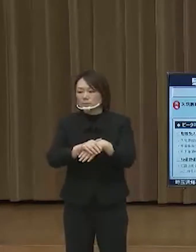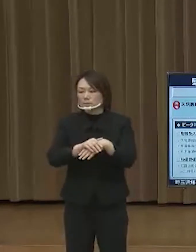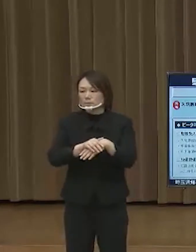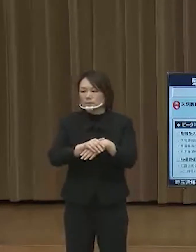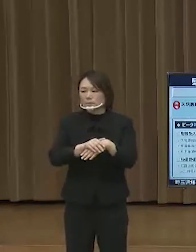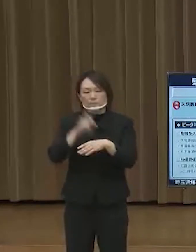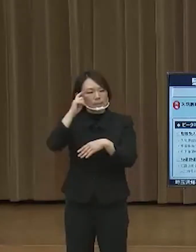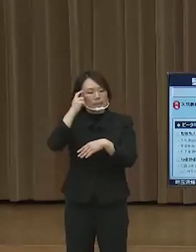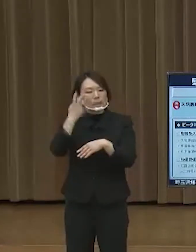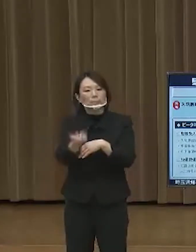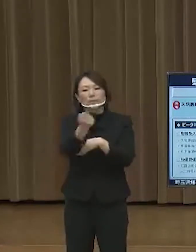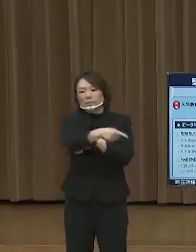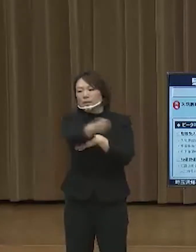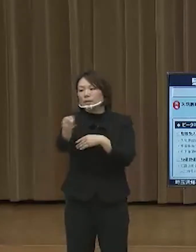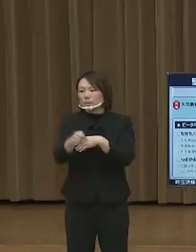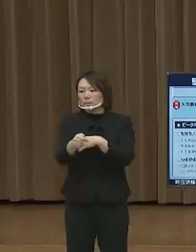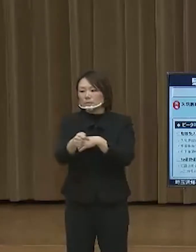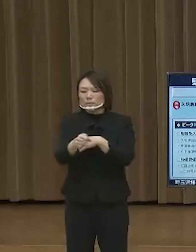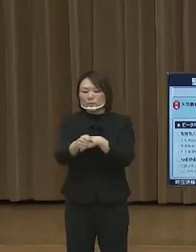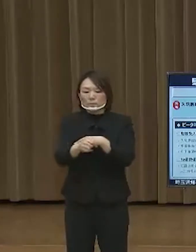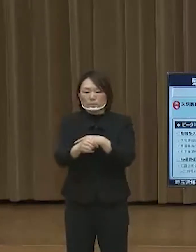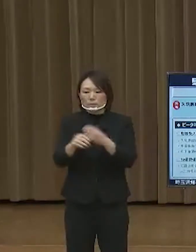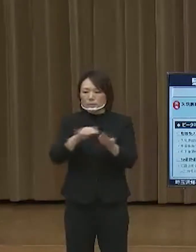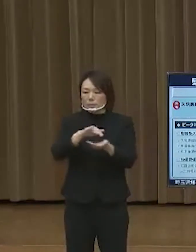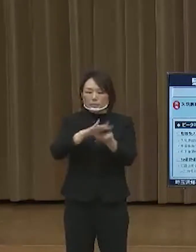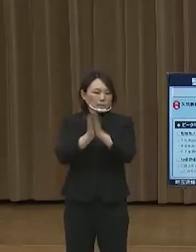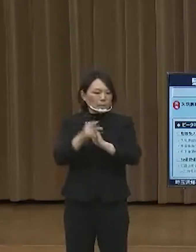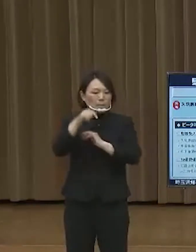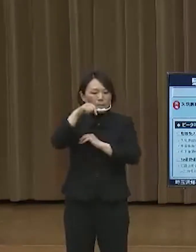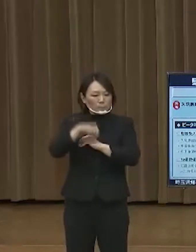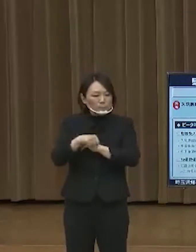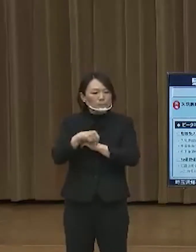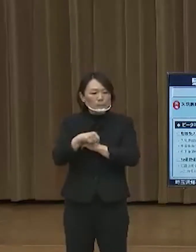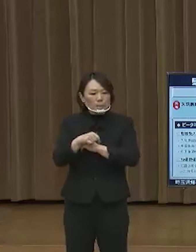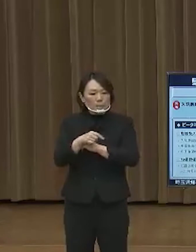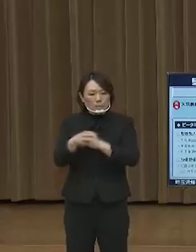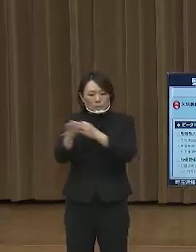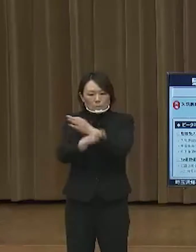埼玉県の方では運営費はないのでしょう補助等はないのでしょうか。